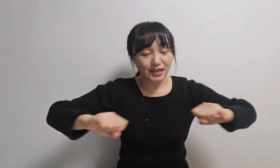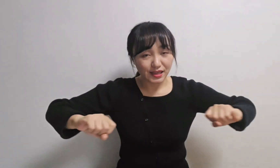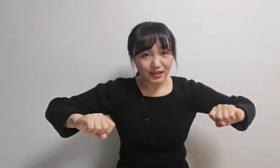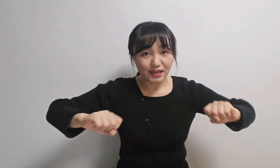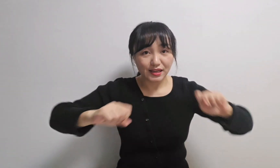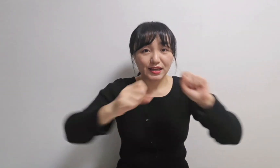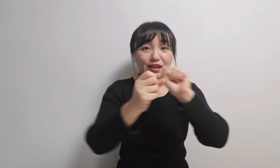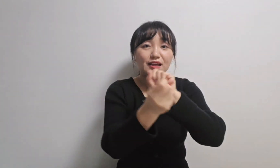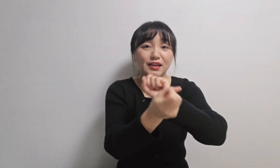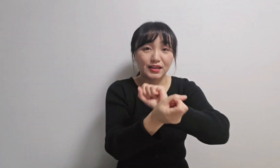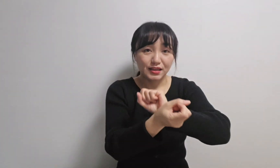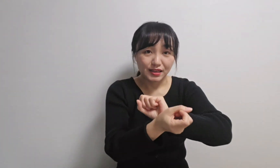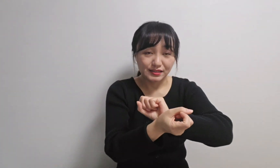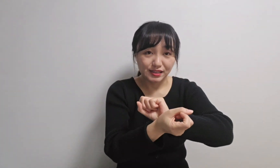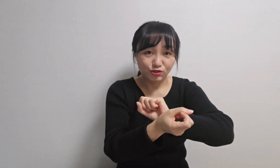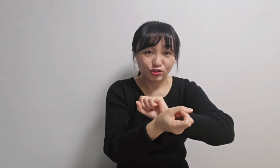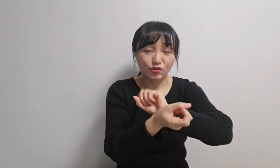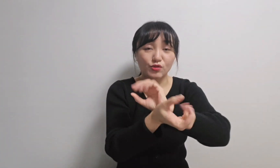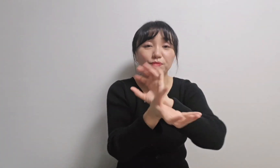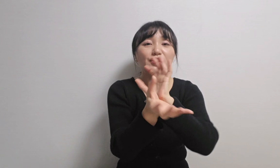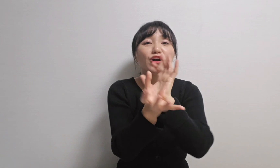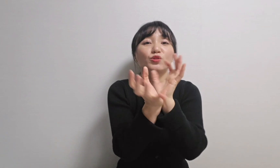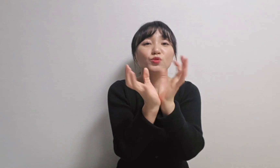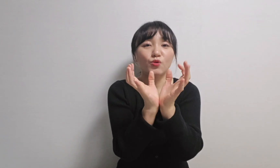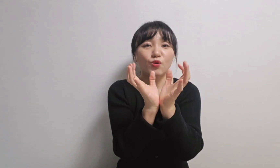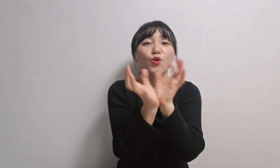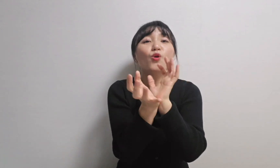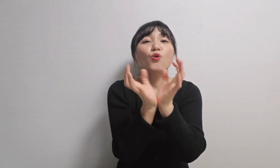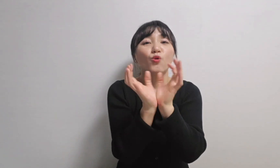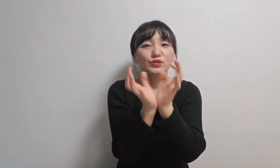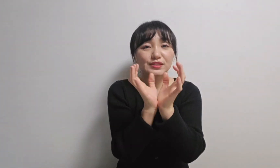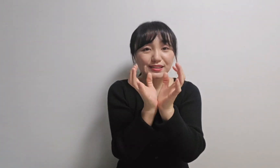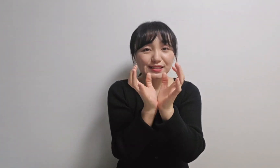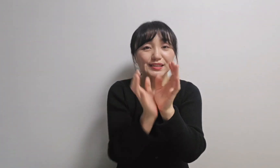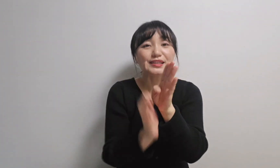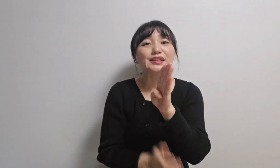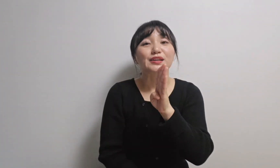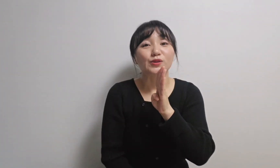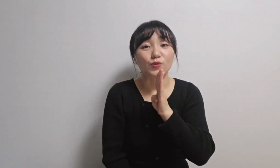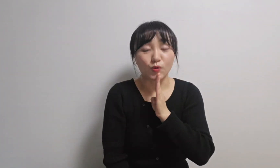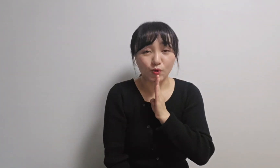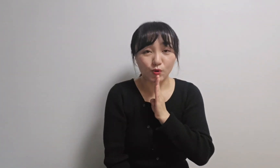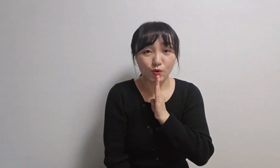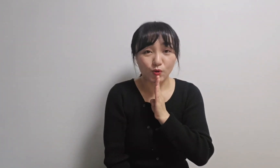들에 X 해주시고 피어도 꽃이 고.